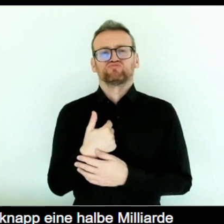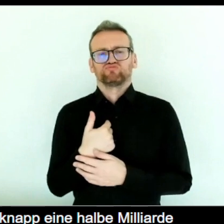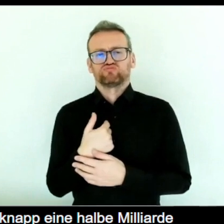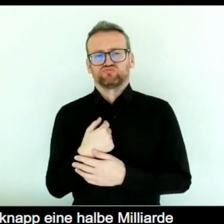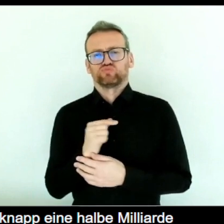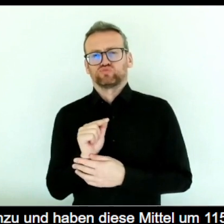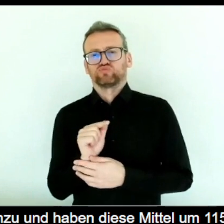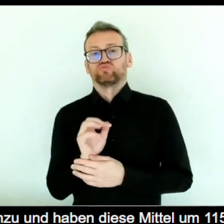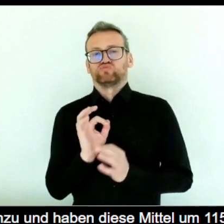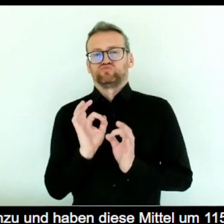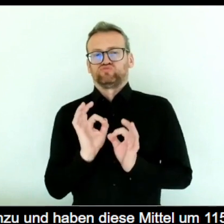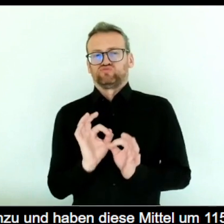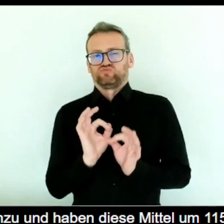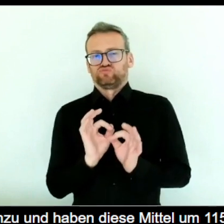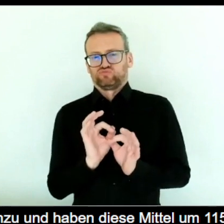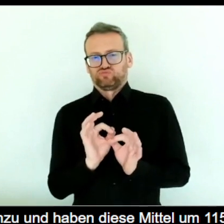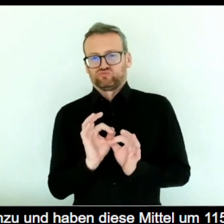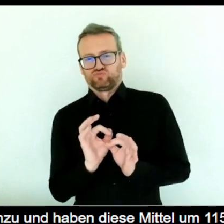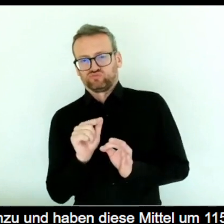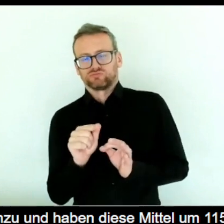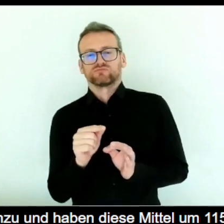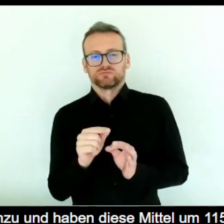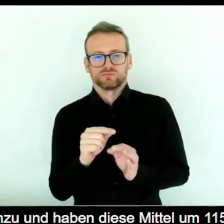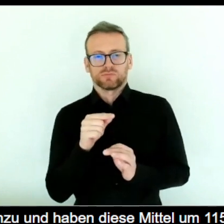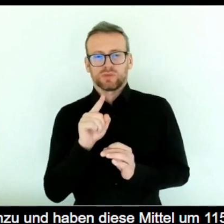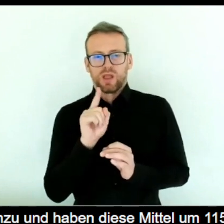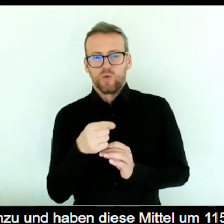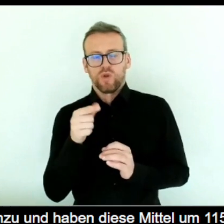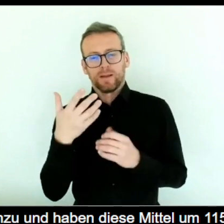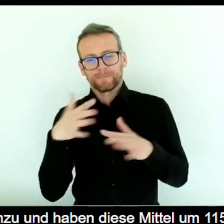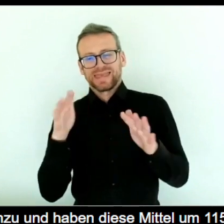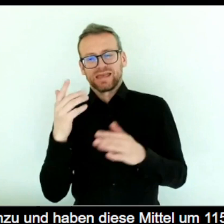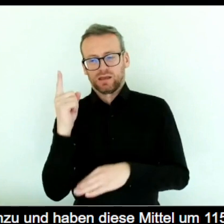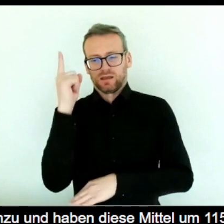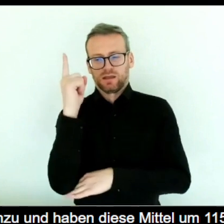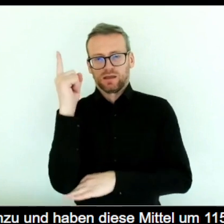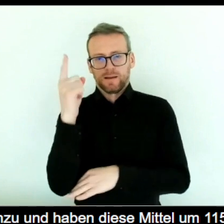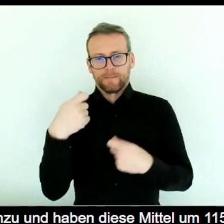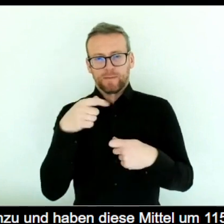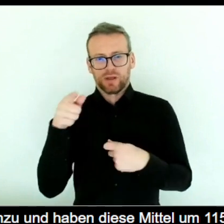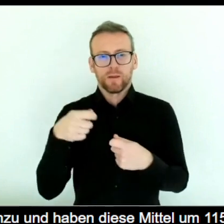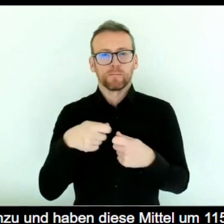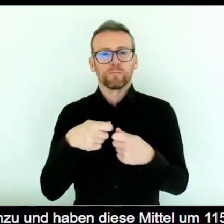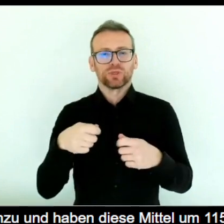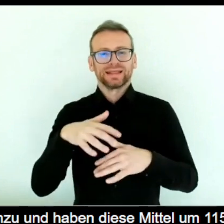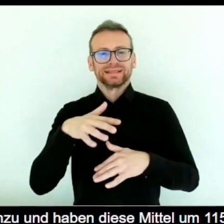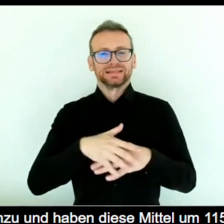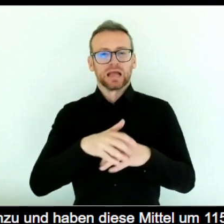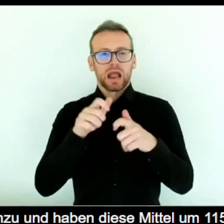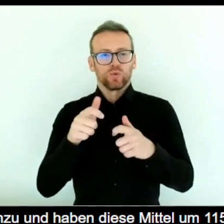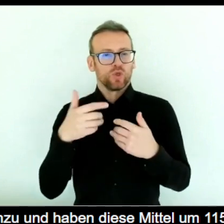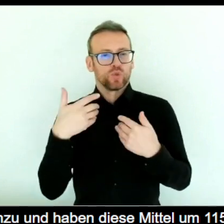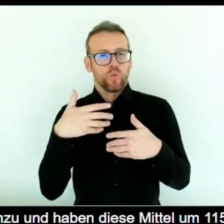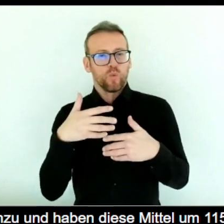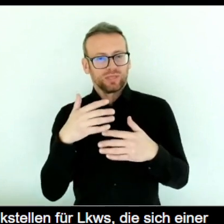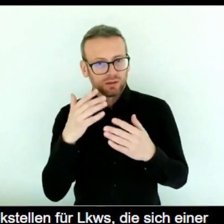sind. Die Mobilfunkanbieter behaupten das Gegenteil und sagen, es sei erfüllt worden. Ich hoffe, dass an der Stelle jetzt auch